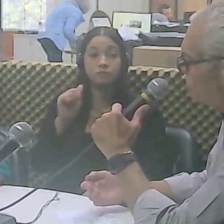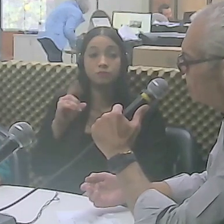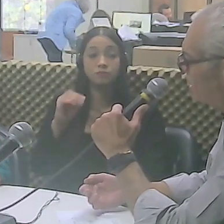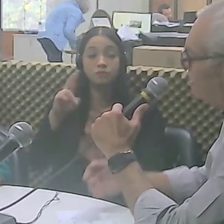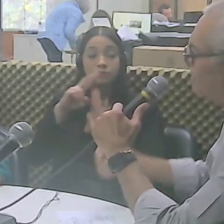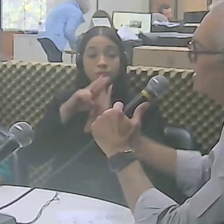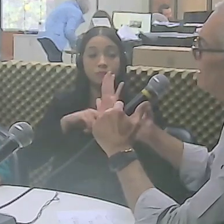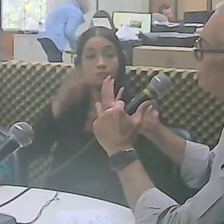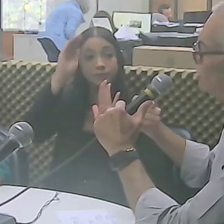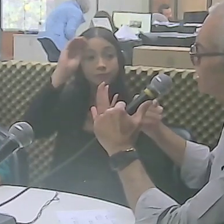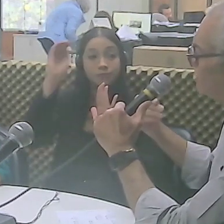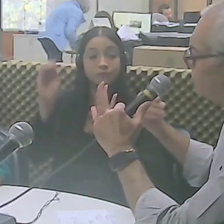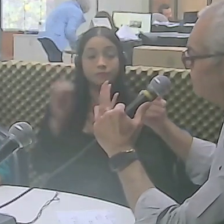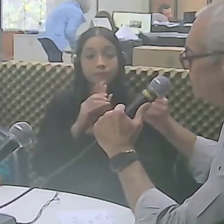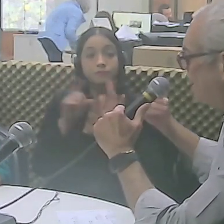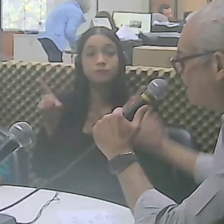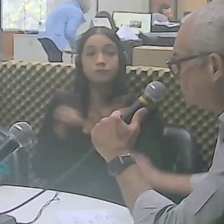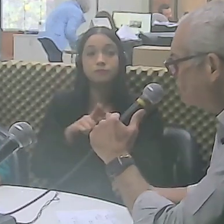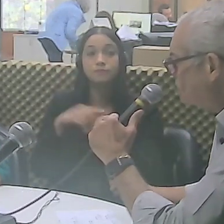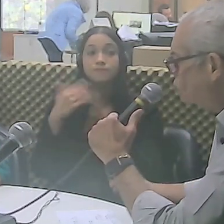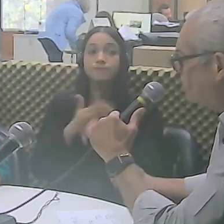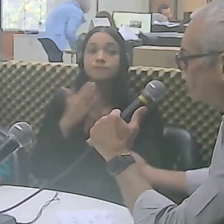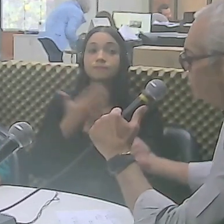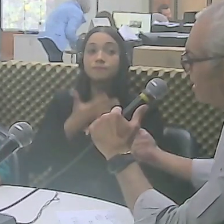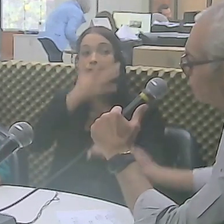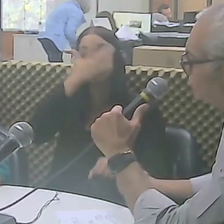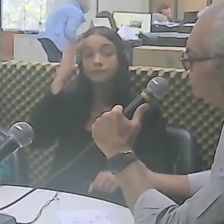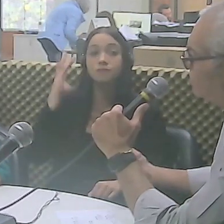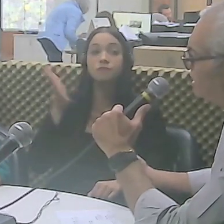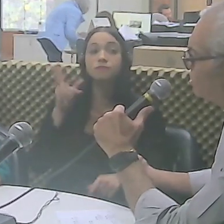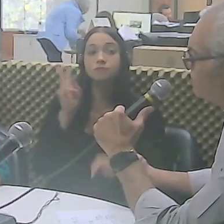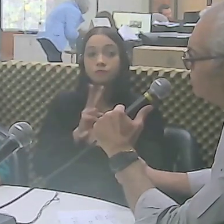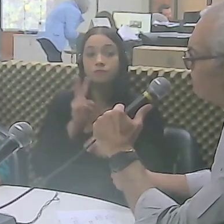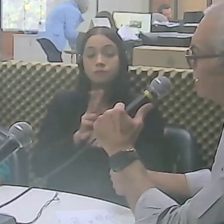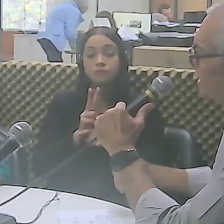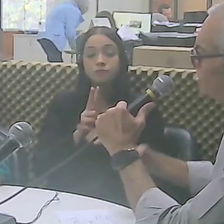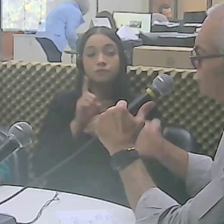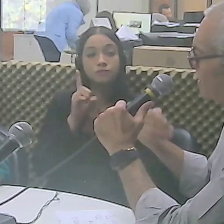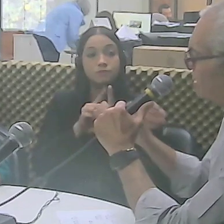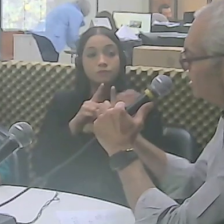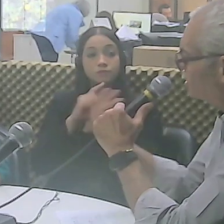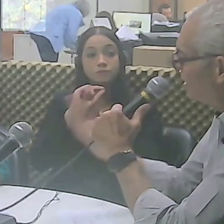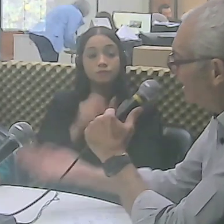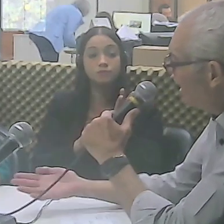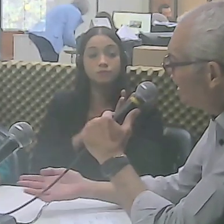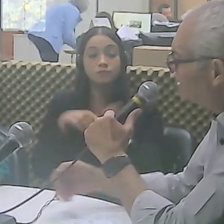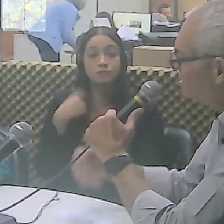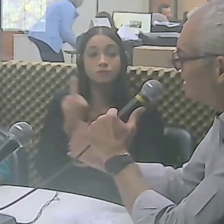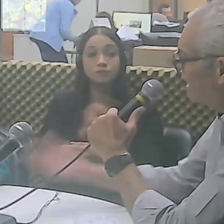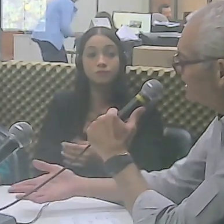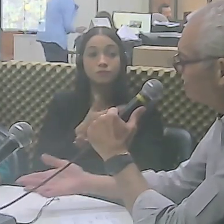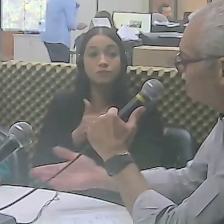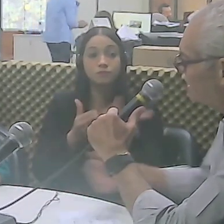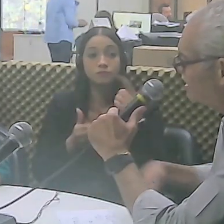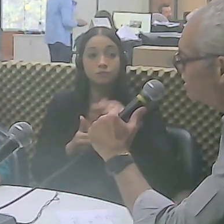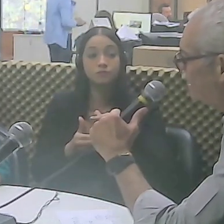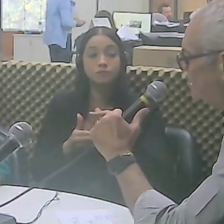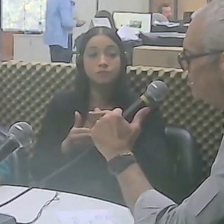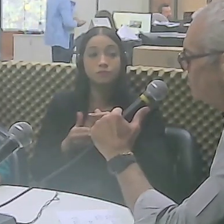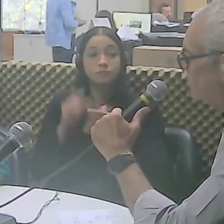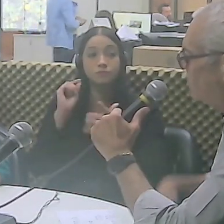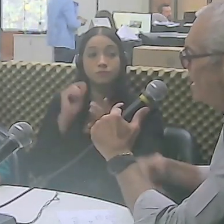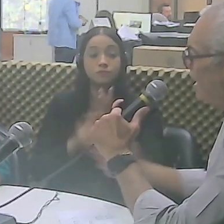atuais do programa. Nós estamos treinando o pessoal que já cuida do atendimento do cadastro para a gente reiniciar essa fase